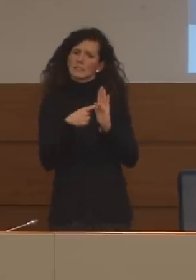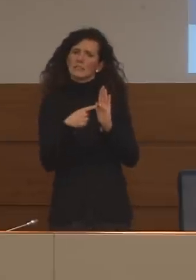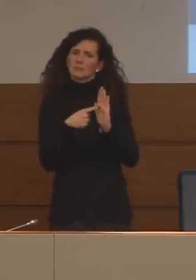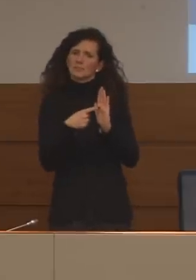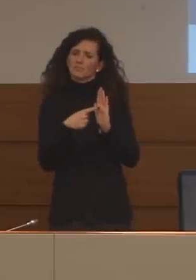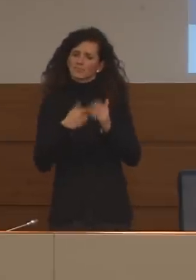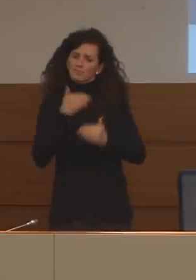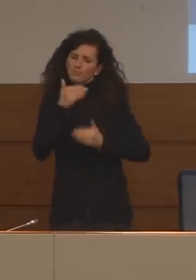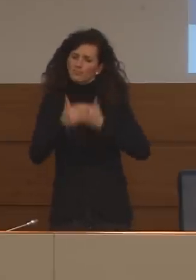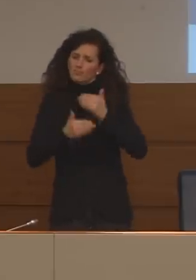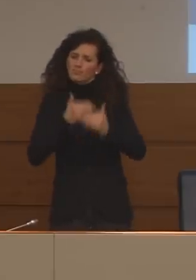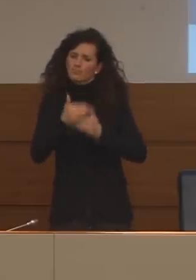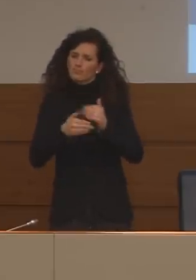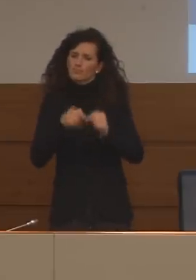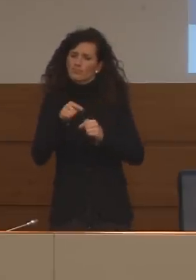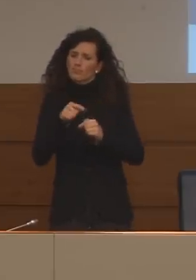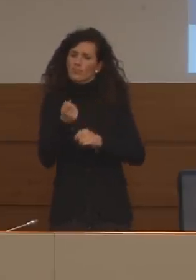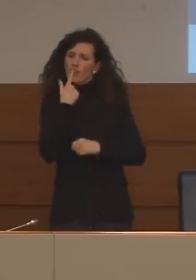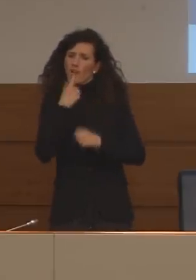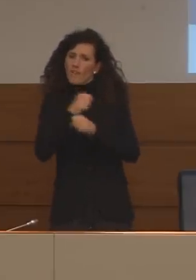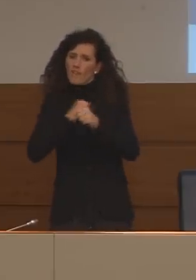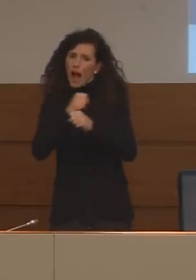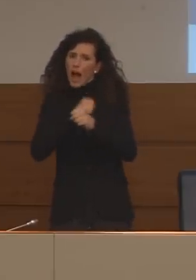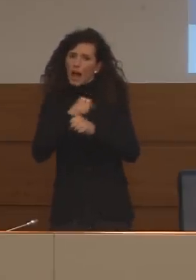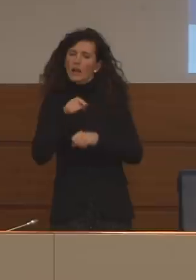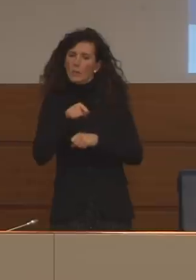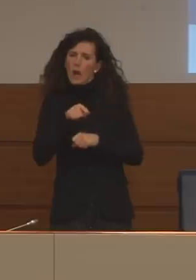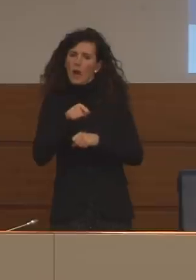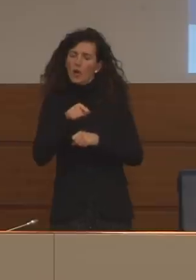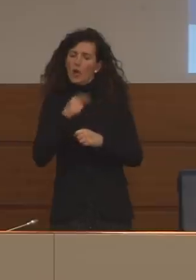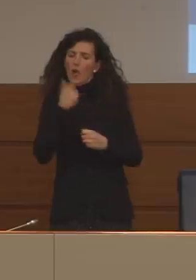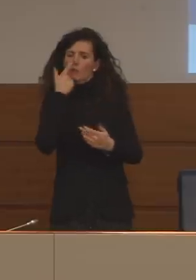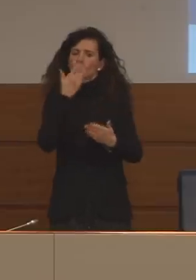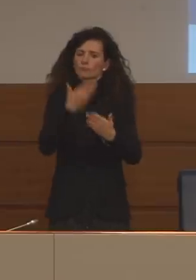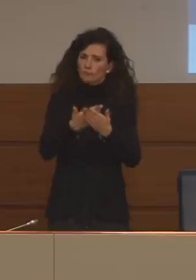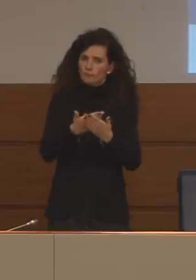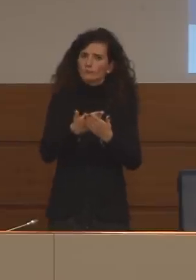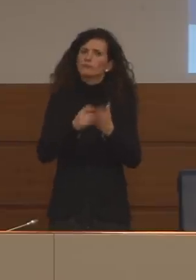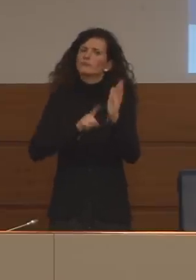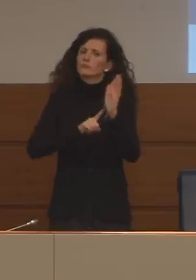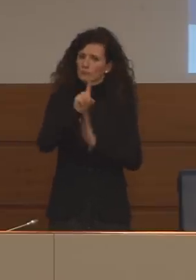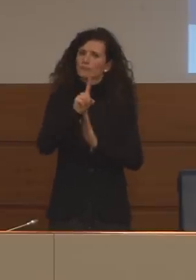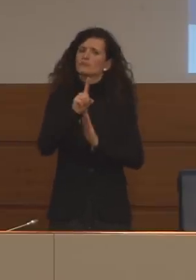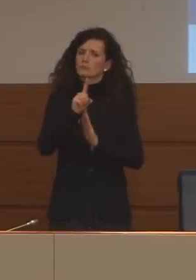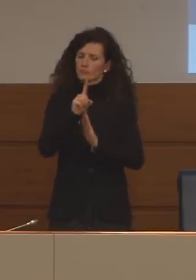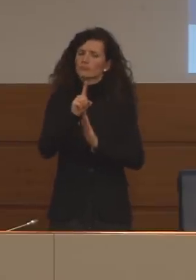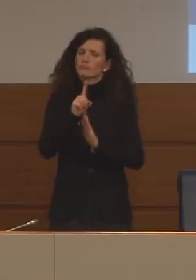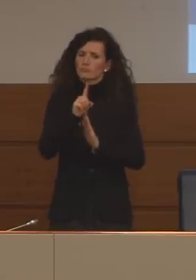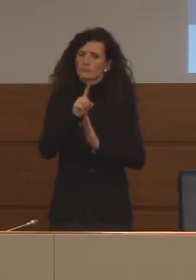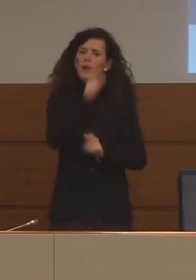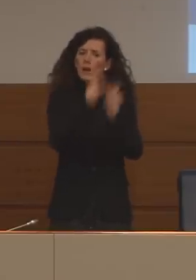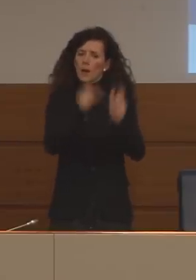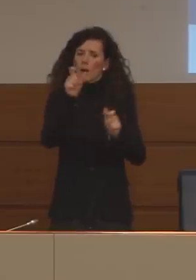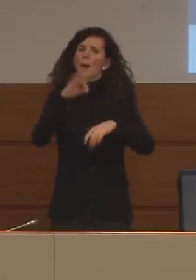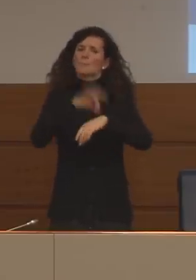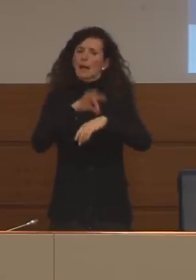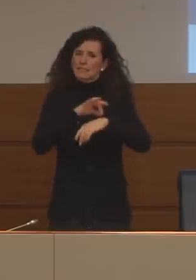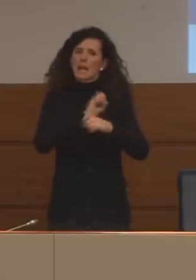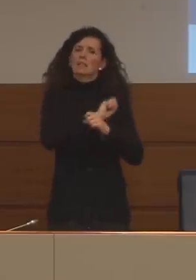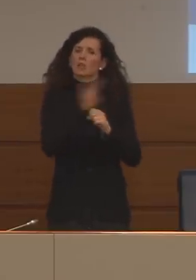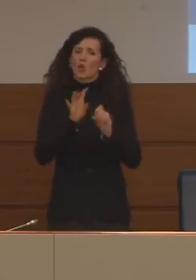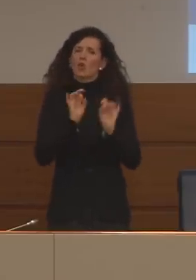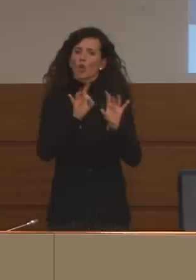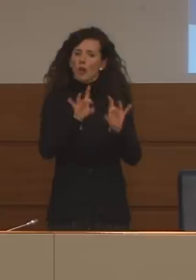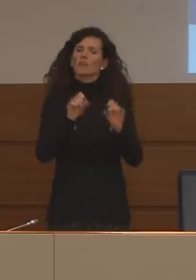che sta alla base dell'utilizzo di questo farmaco è effettivamente efficace in tutti i pazienti affetti da